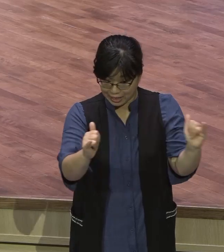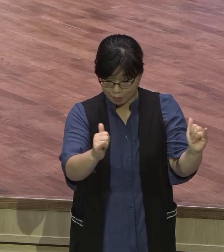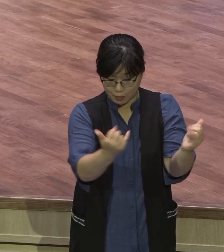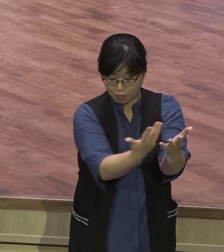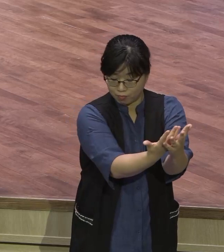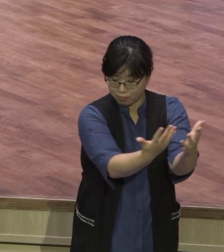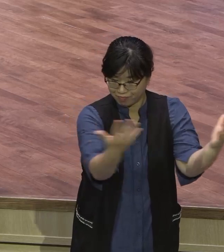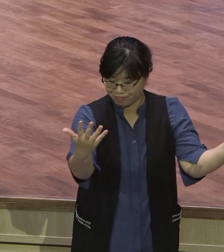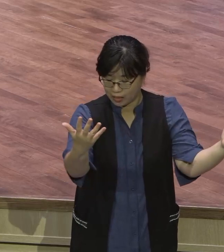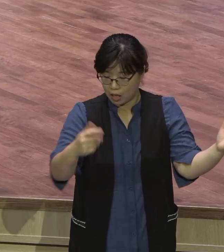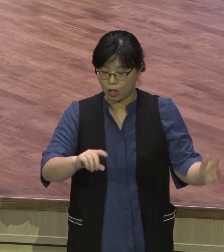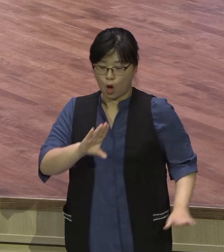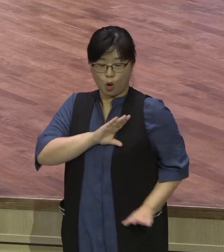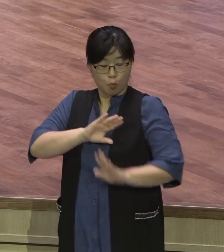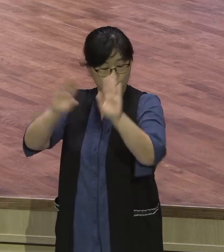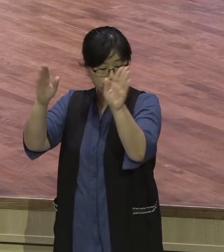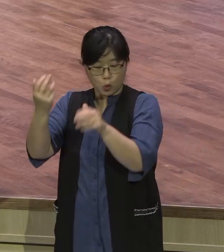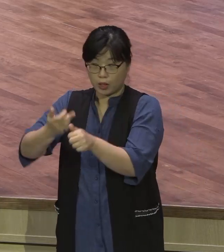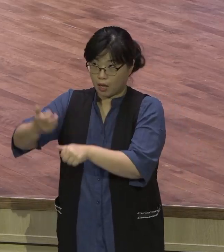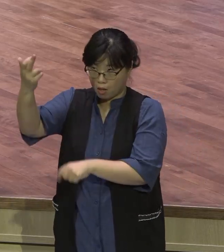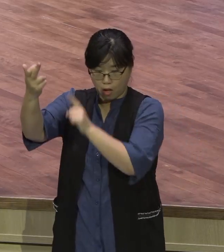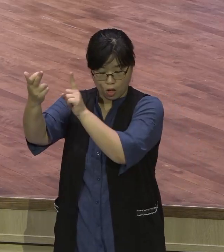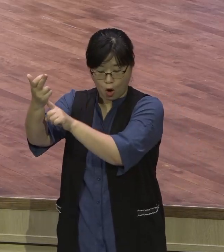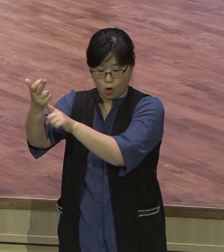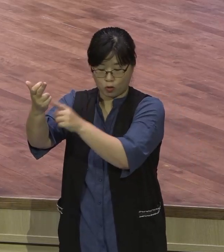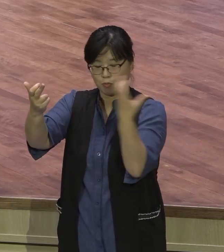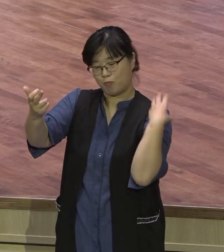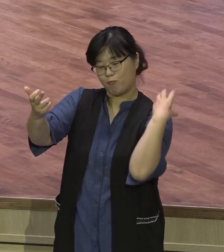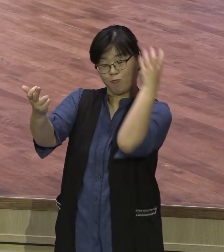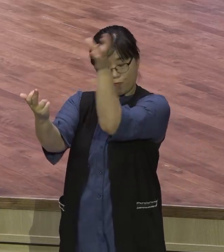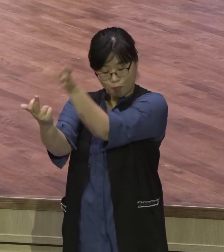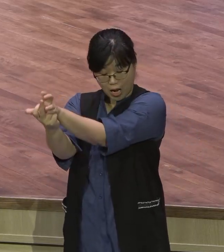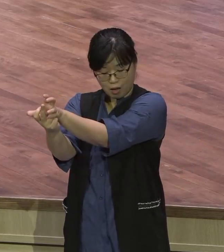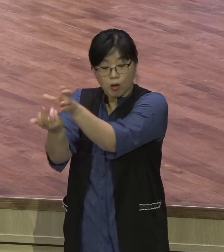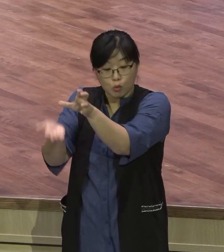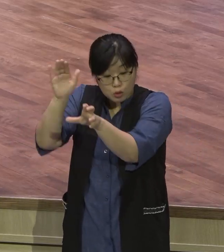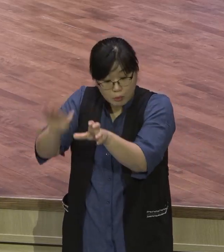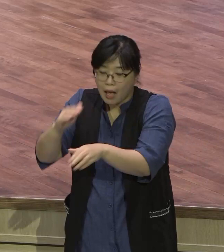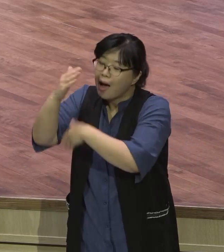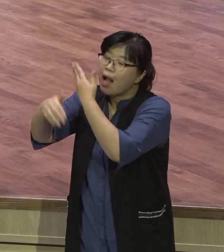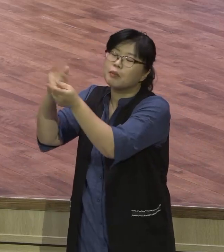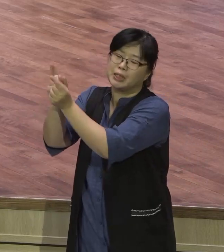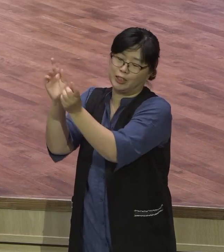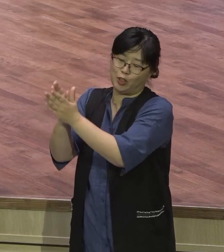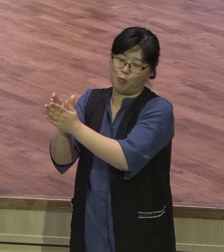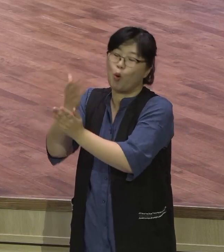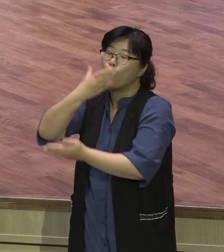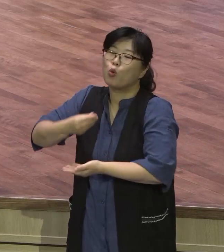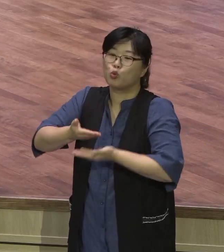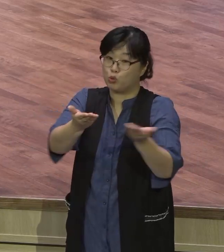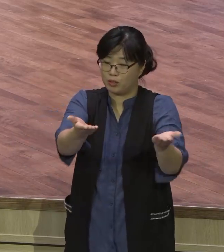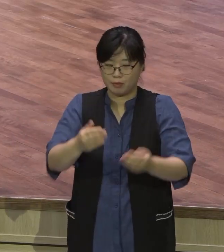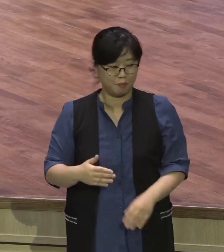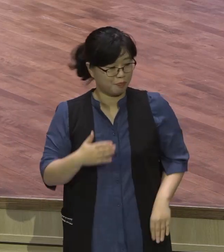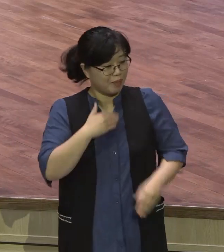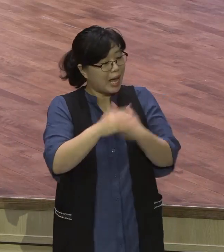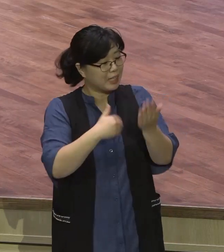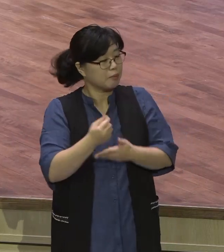축복하지만 그건 누가 축복합니까? 하나님이 축복하신 거예요. 하나님이 내가 복을 줄 거니까 너희들 통해서